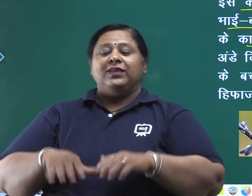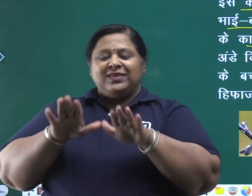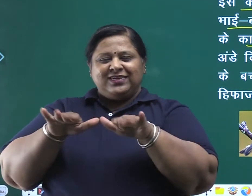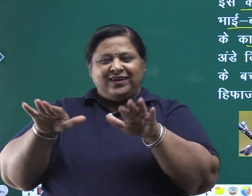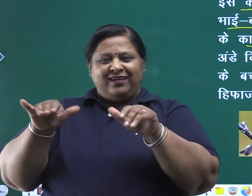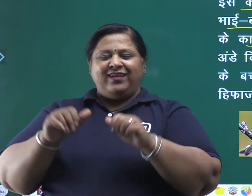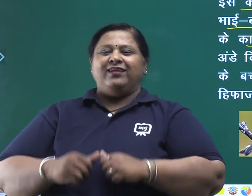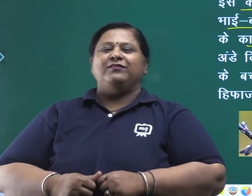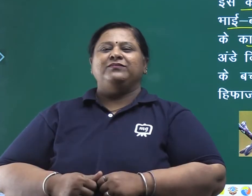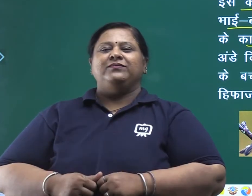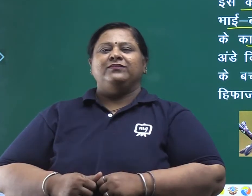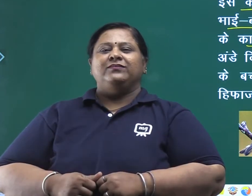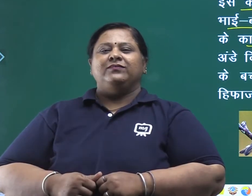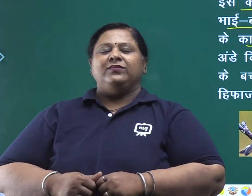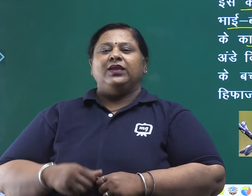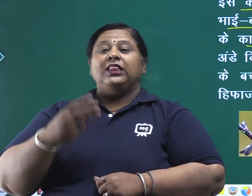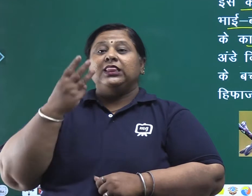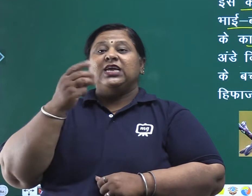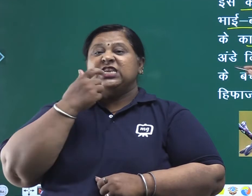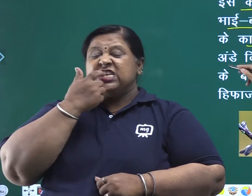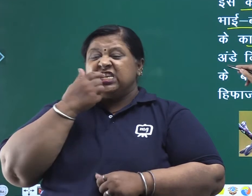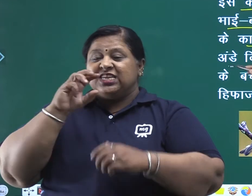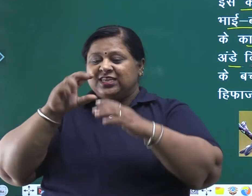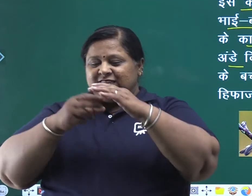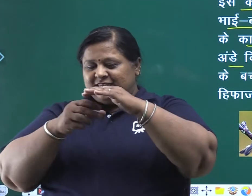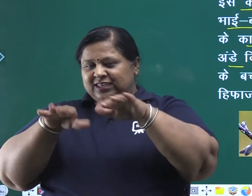चिड़िया ने 3 अंडे